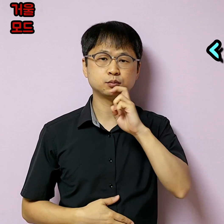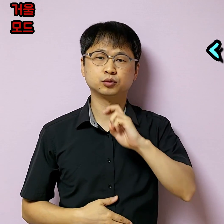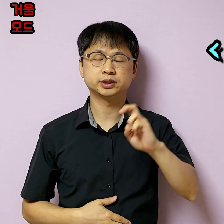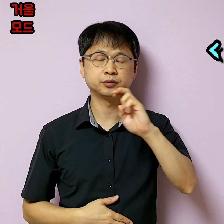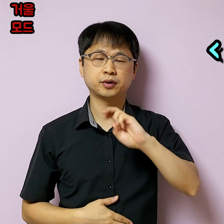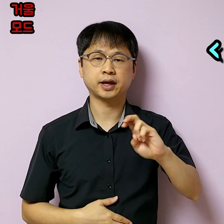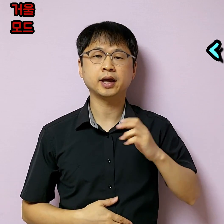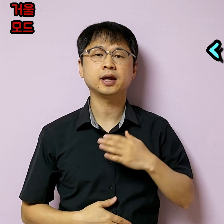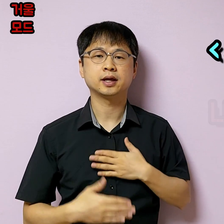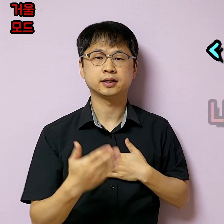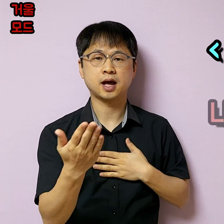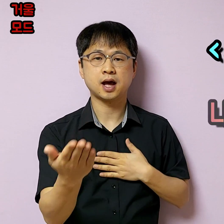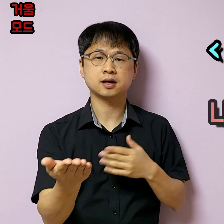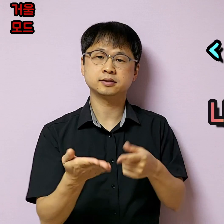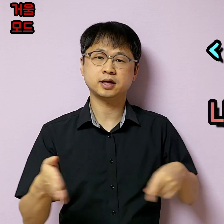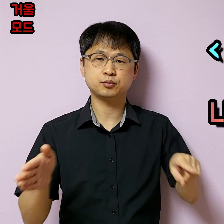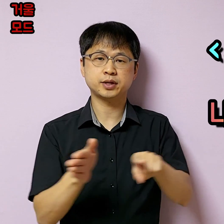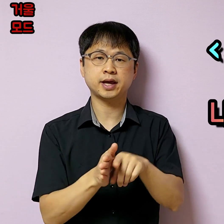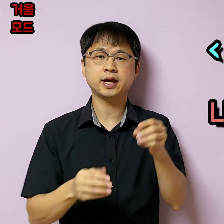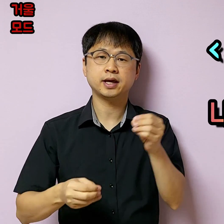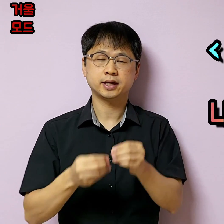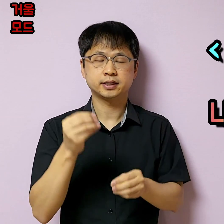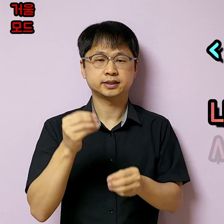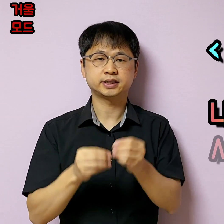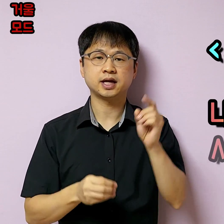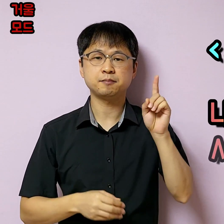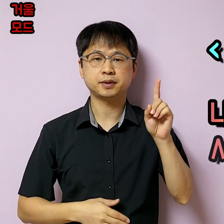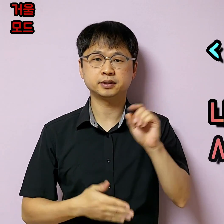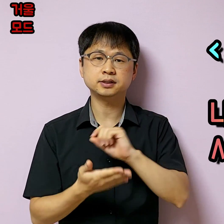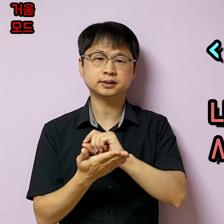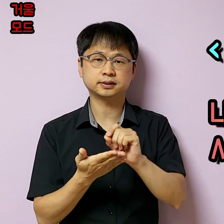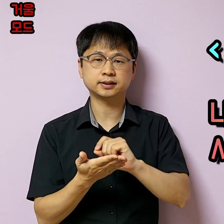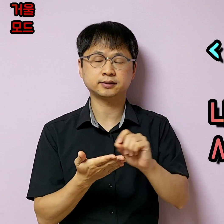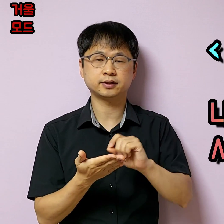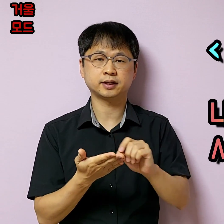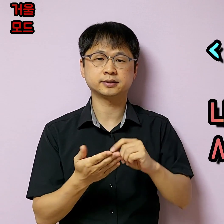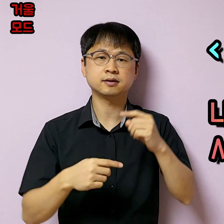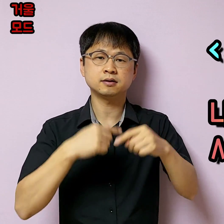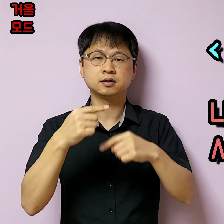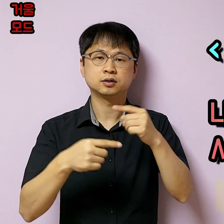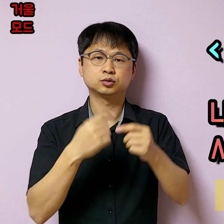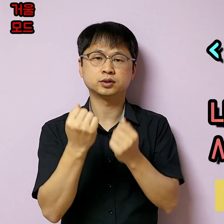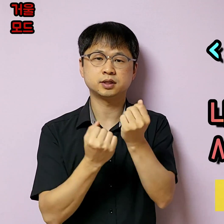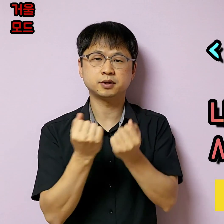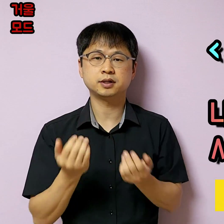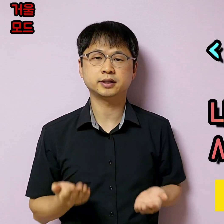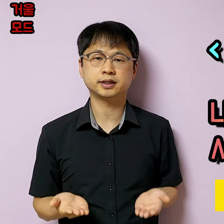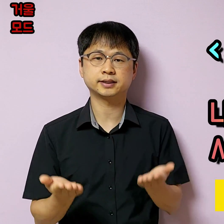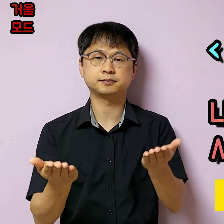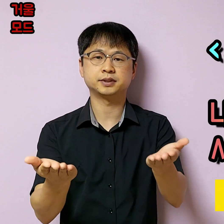K씨님께서 부르신 노래 나 그댈 위해 시 한 편을 쓰겠어에 대해서 수어 설명을